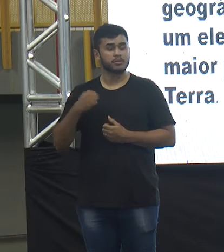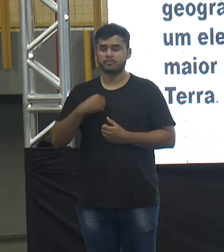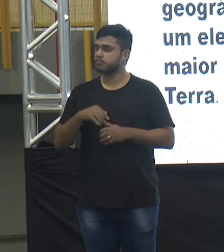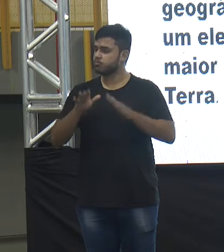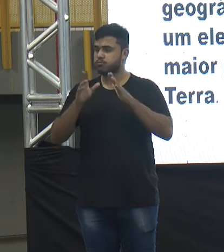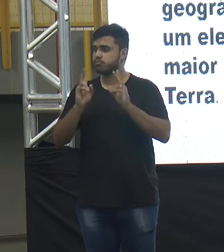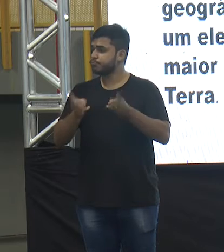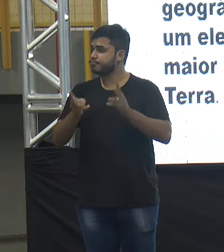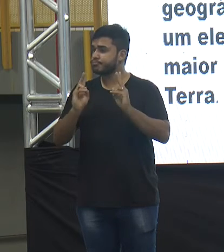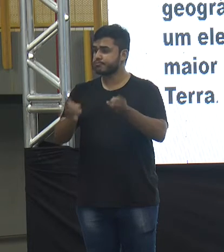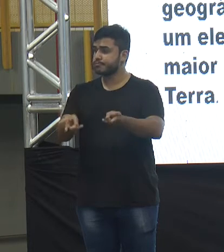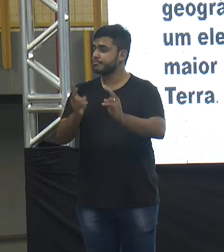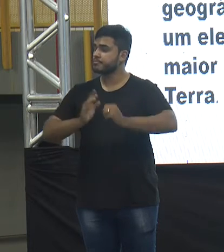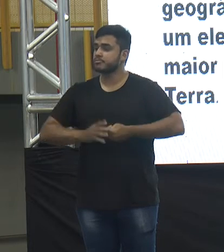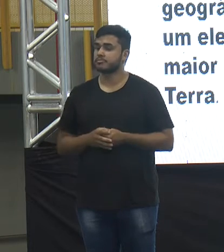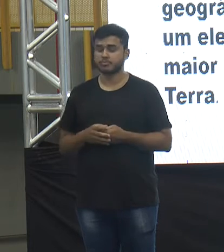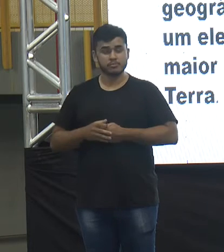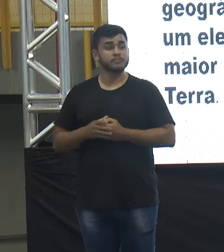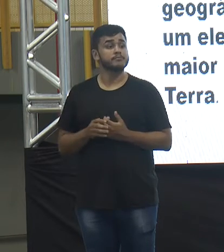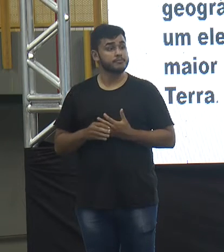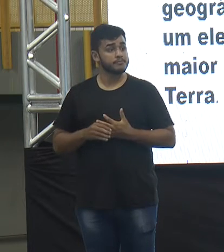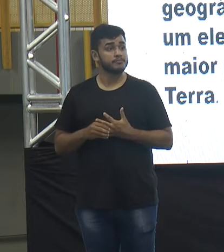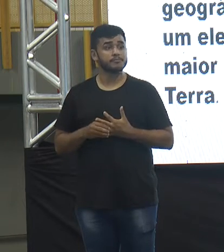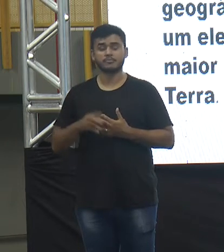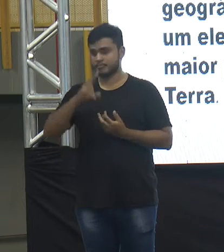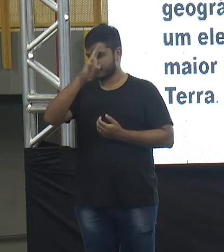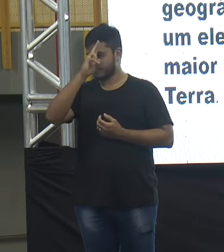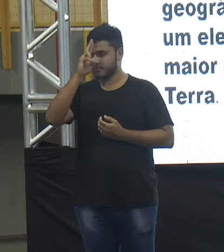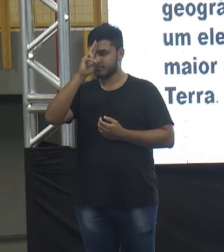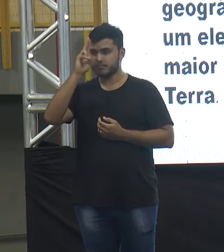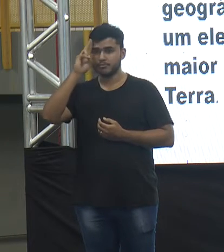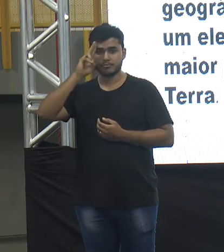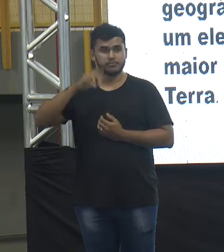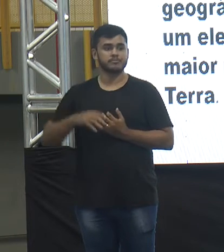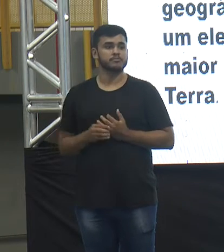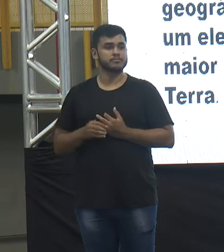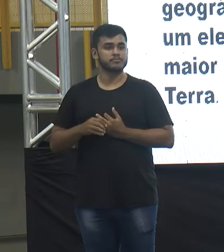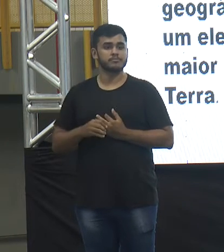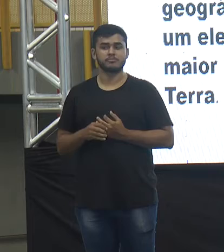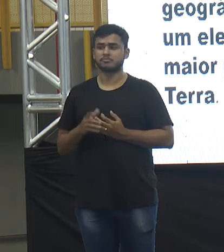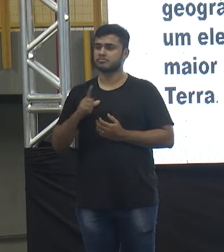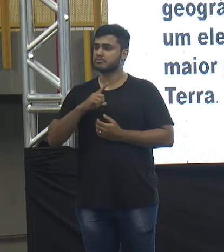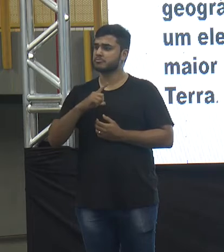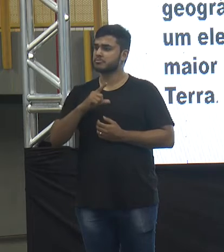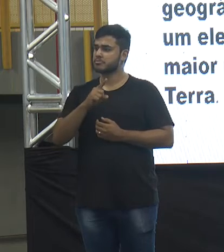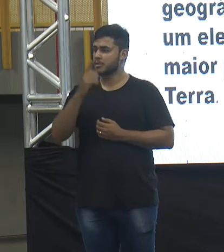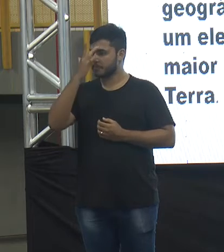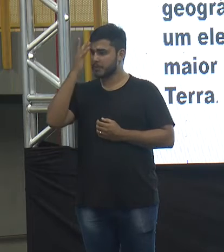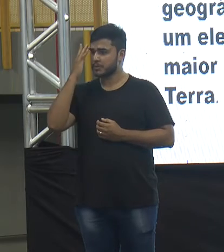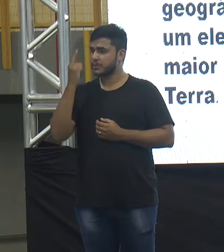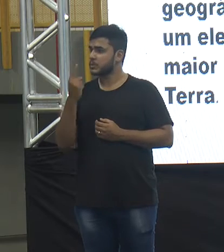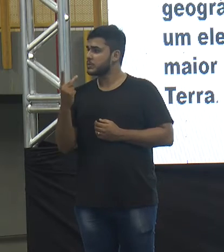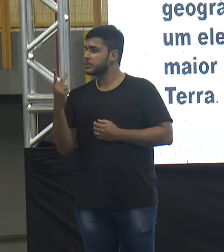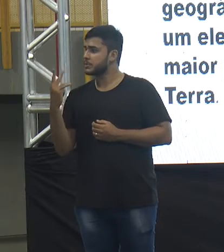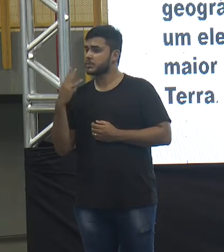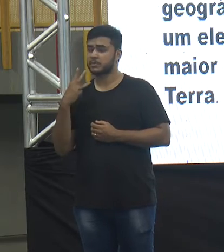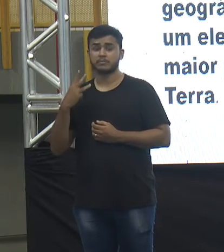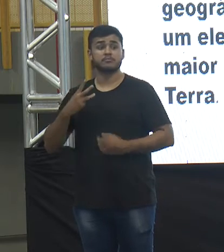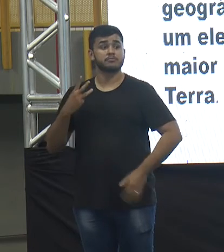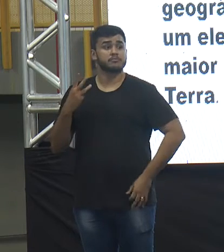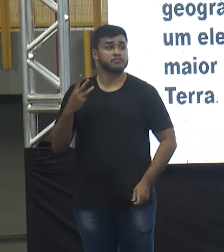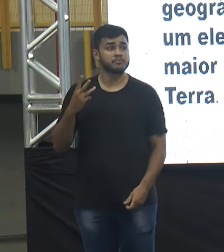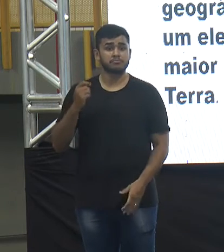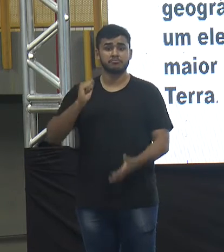ficar. Não tem como. Hoje a gente tem um Uber, se você se junta mais 2 ou 3 ou 4 pessoas,